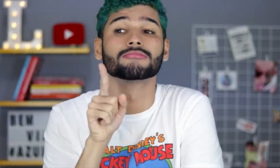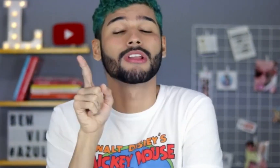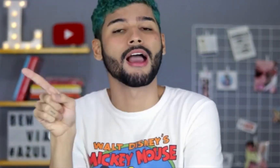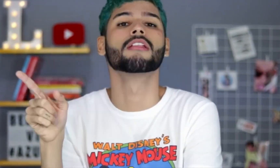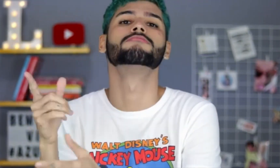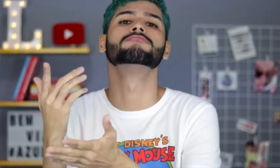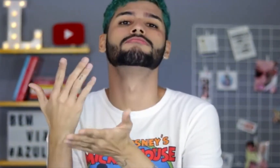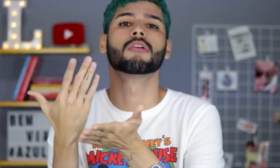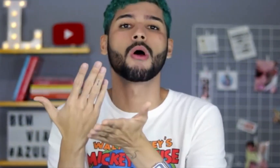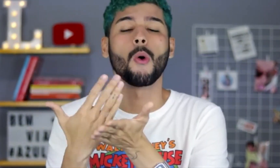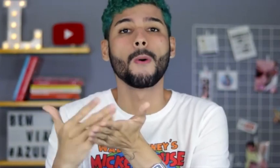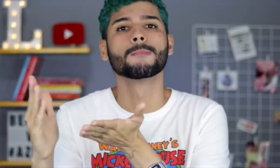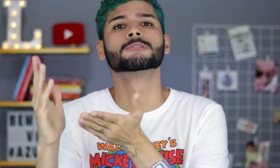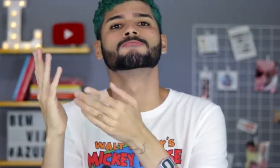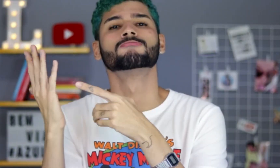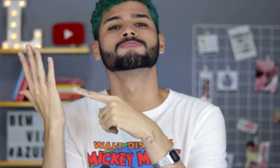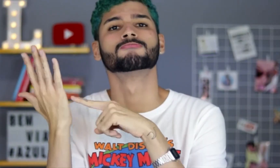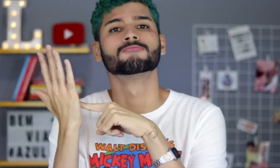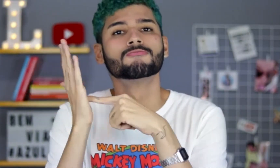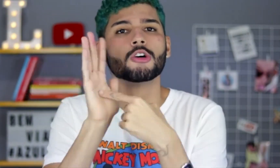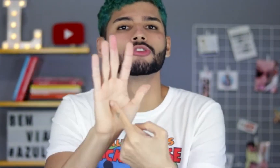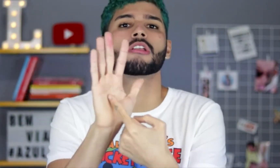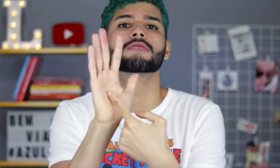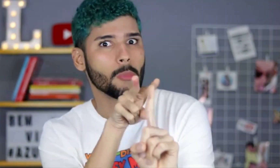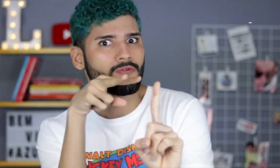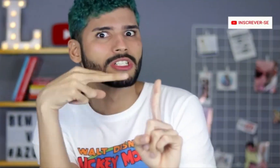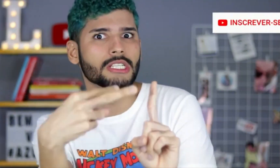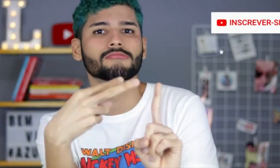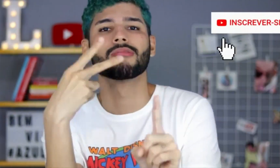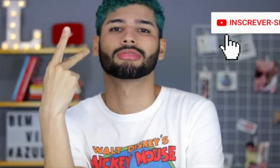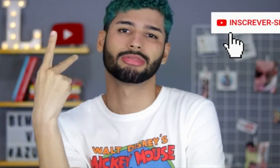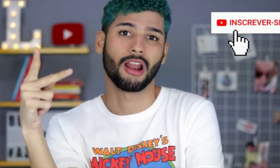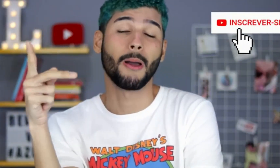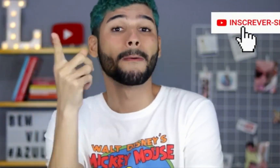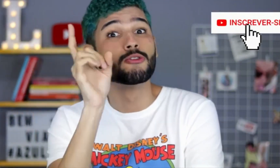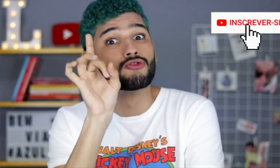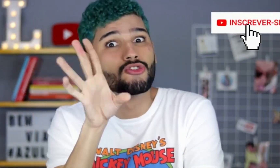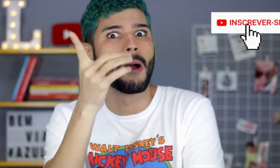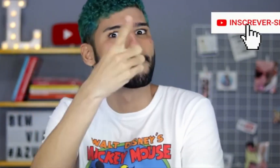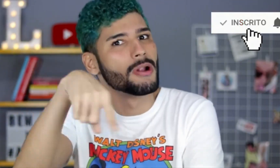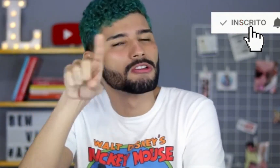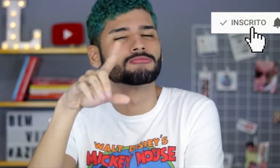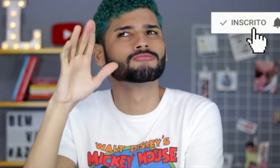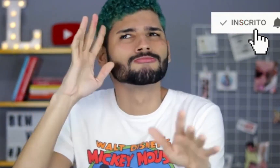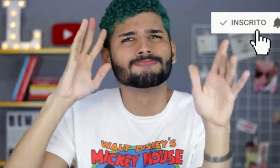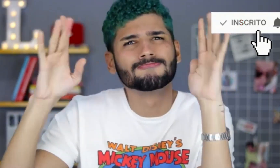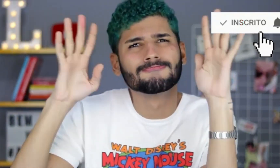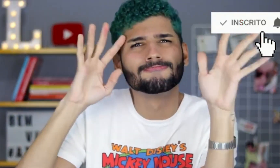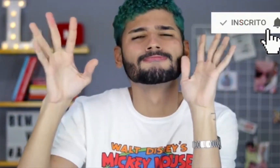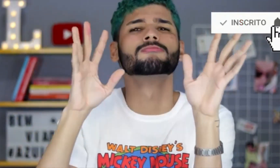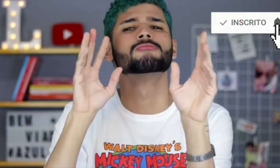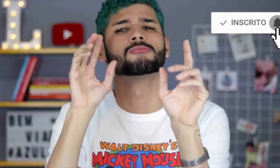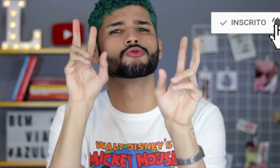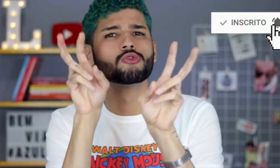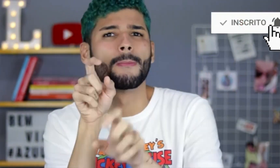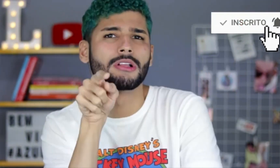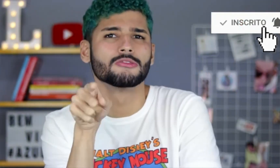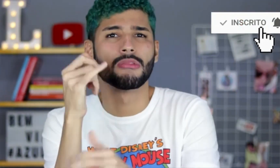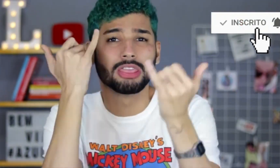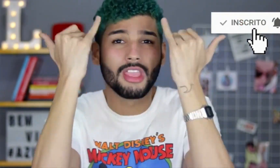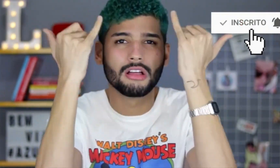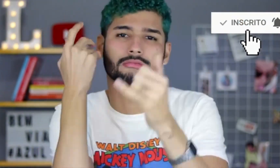na verdade eles mostraram os seus pontos de vista só para vocês